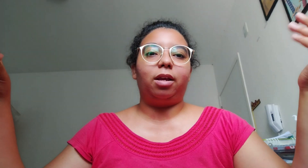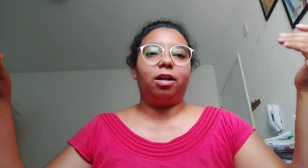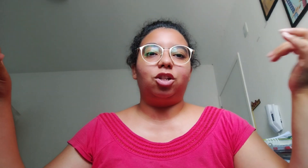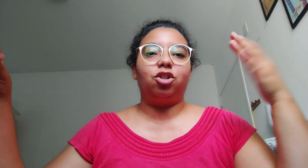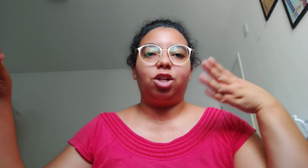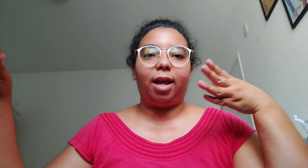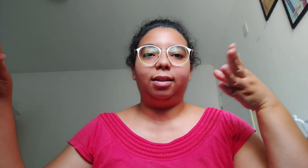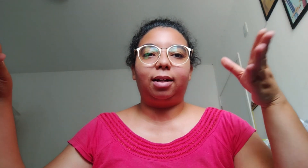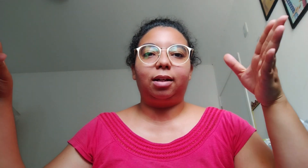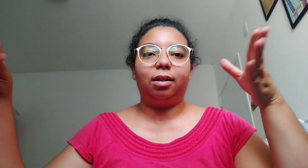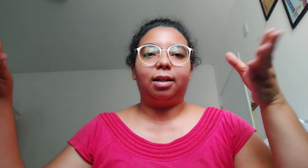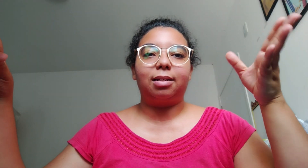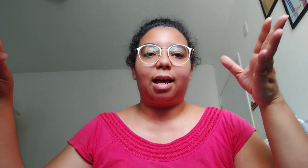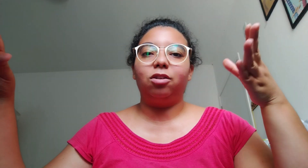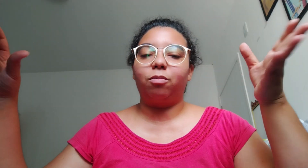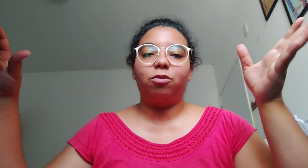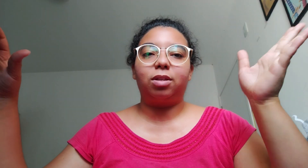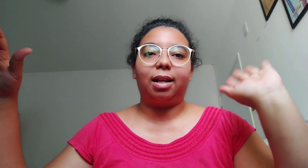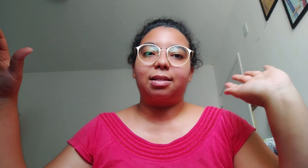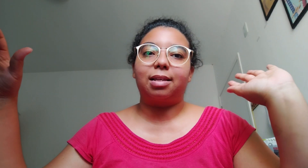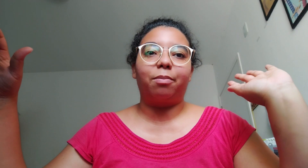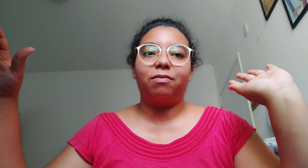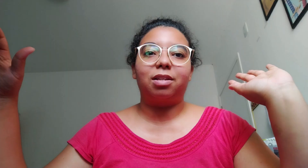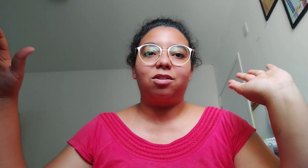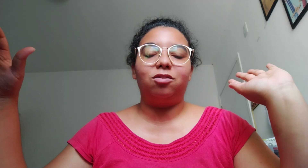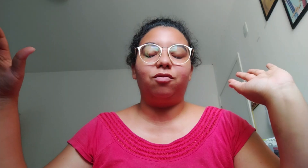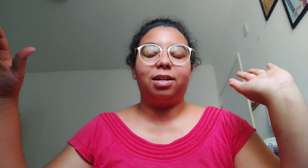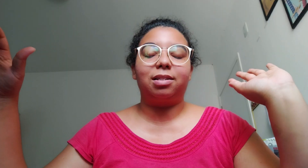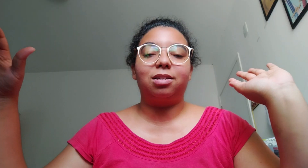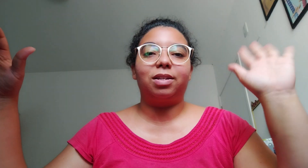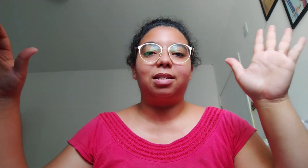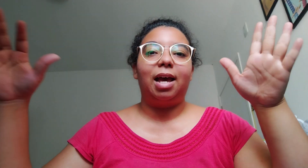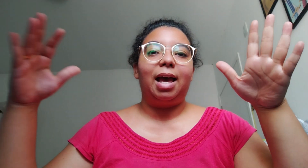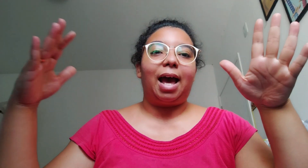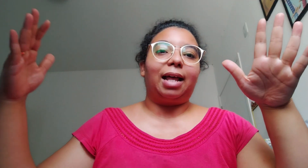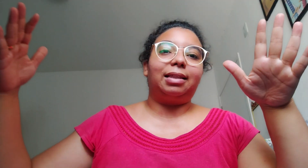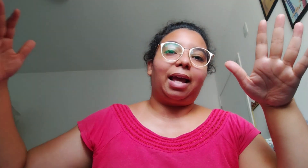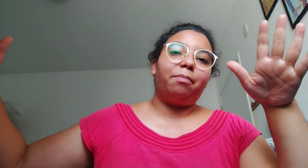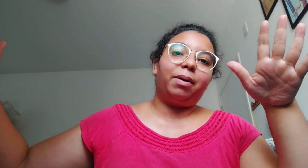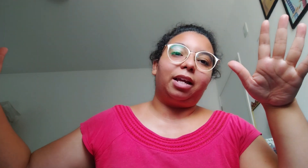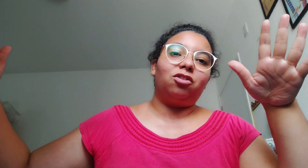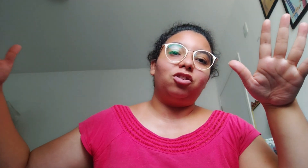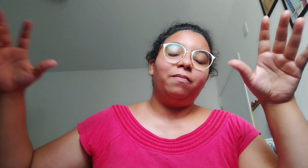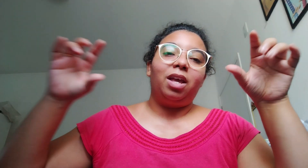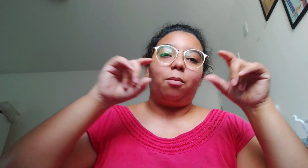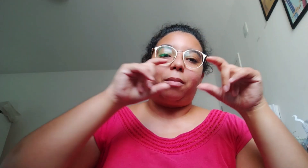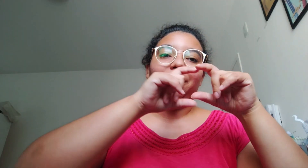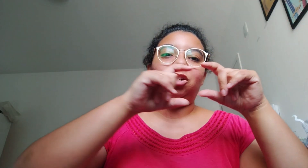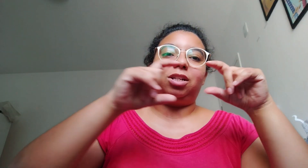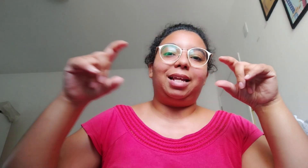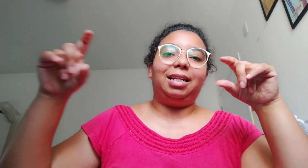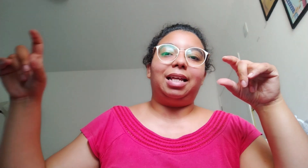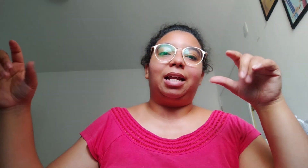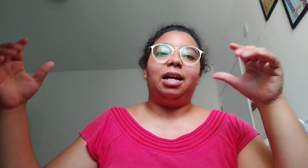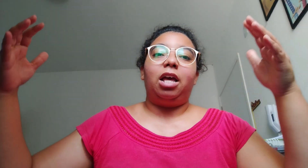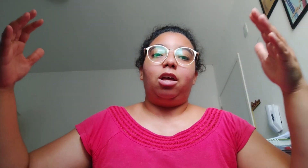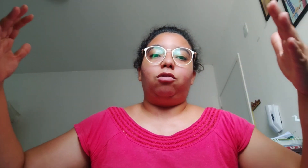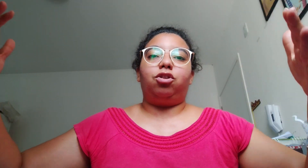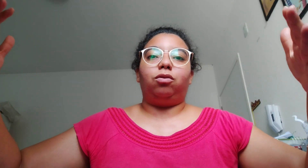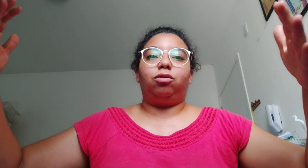gente entra na sala, eu já mostrei aquela sala para vocês diversas vezes, até a parede, uma prateleira inteira. Eu tiro todos